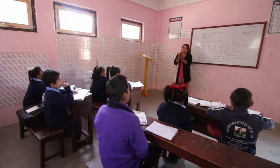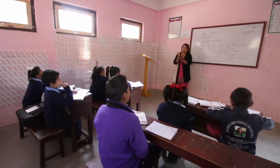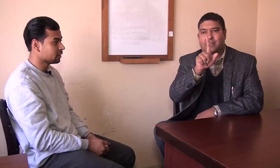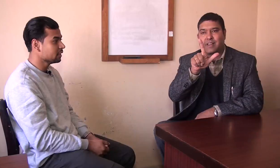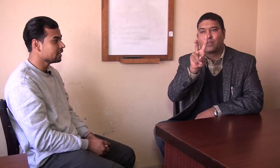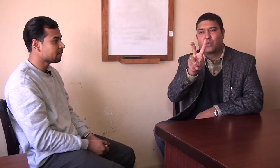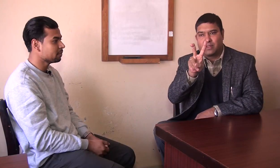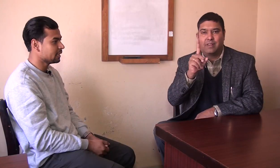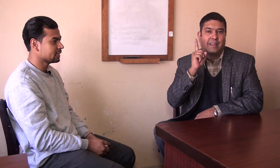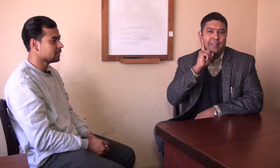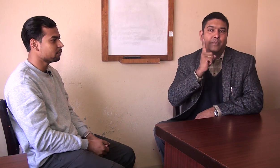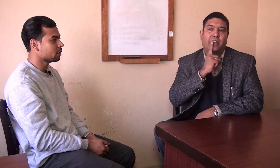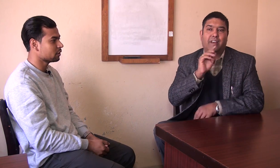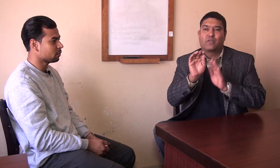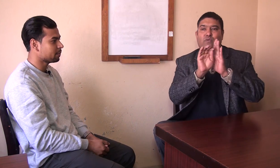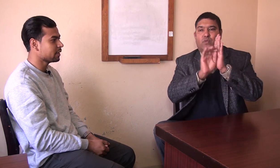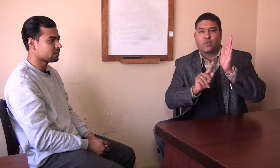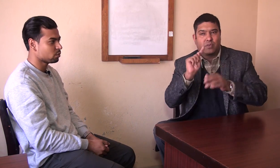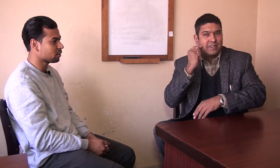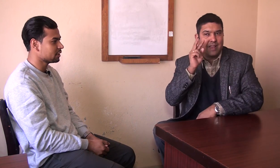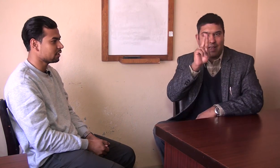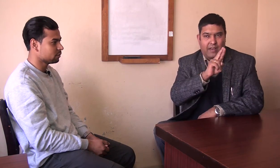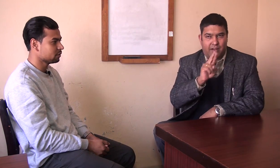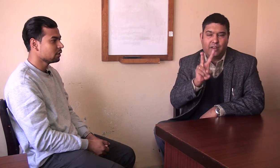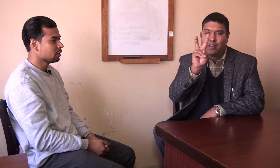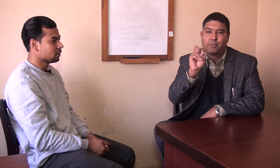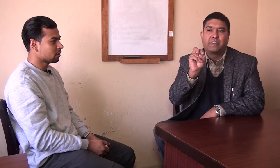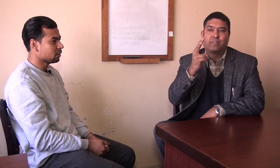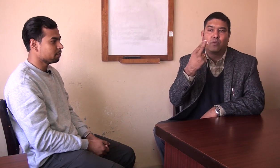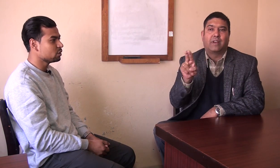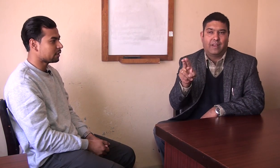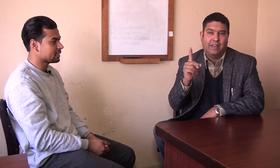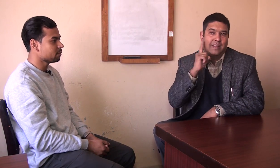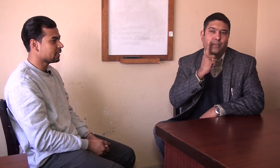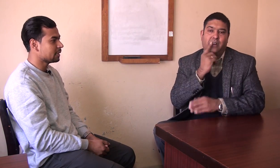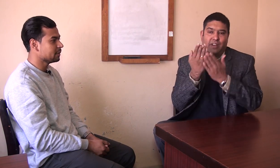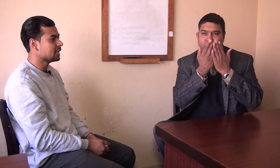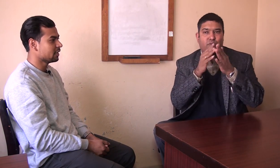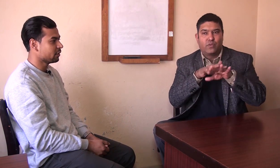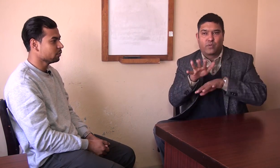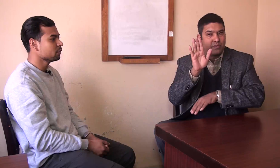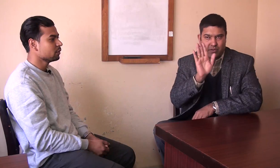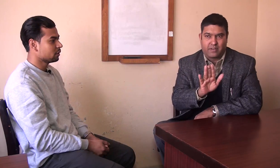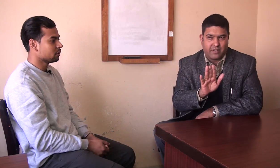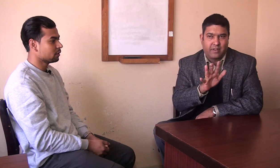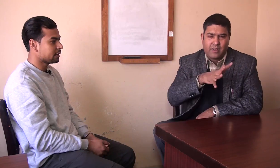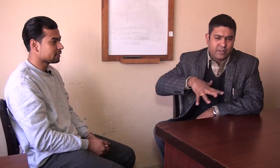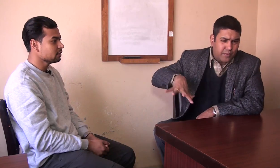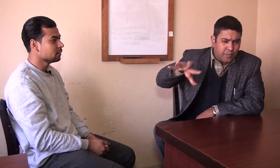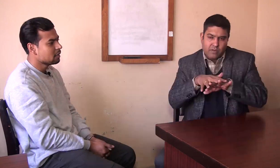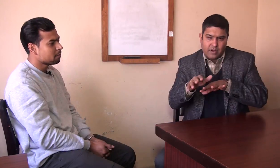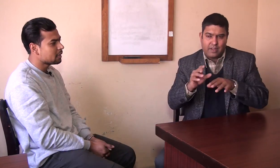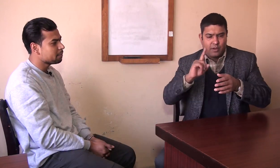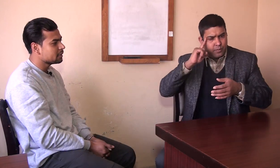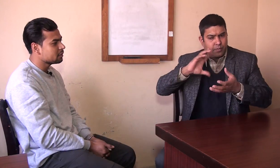थियौँ अहिले नेपालमा 172 बहिरा स्रोत कक्षाहरू र 20 चाहिँ बहिरा विद्यालयहरू रहेका